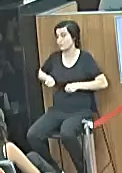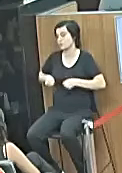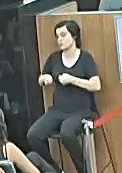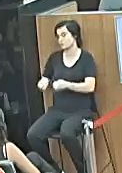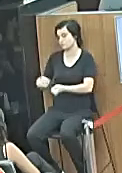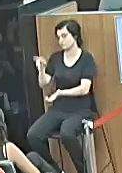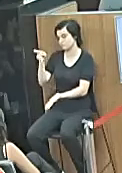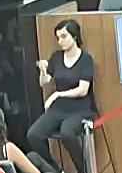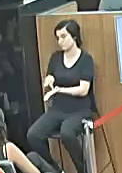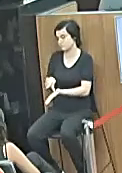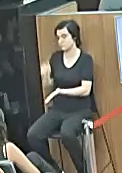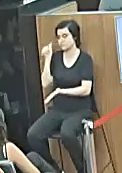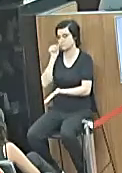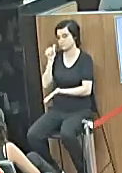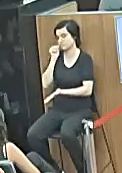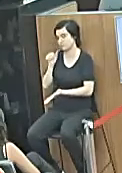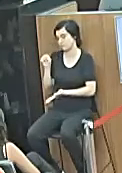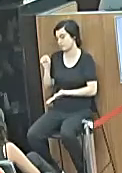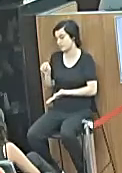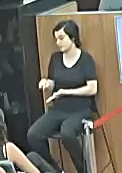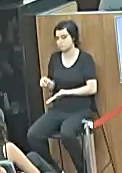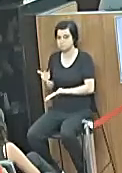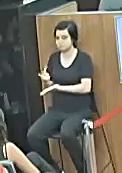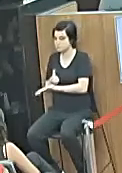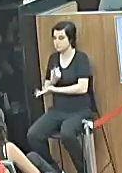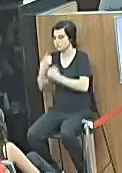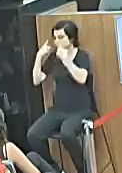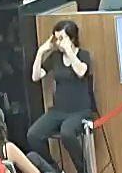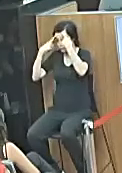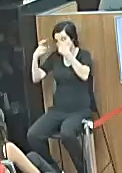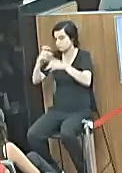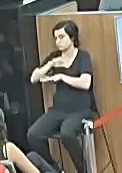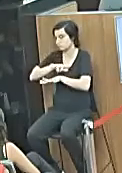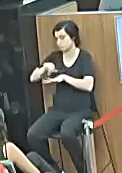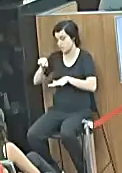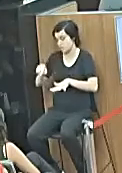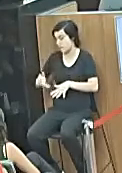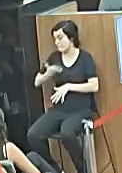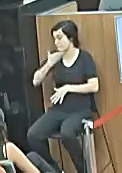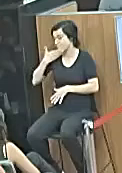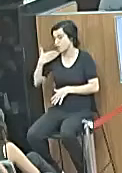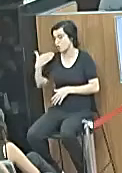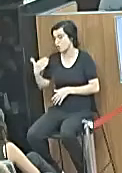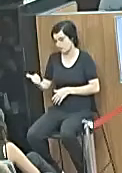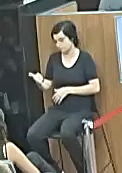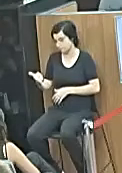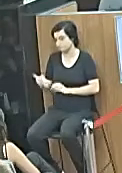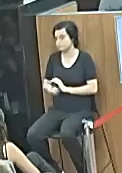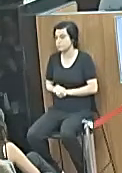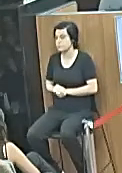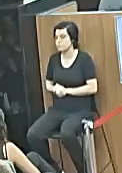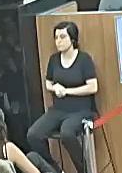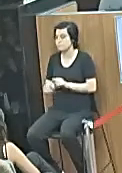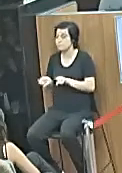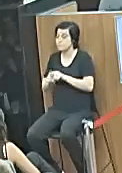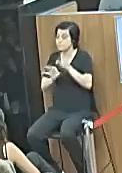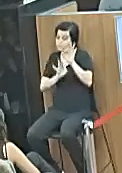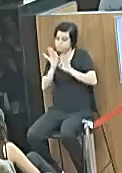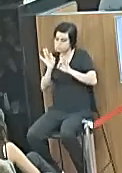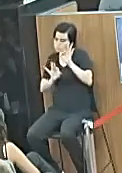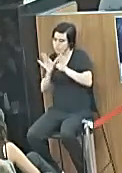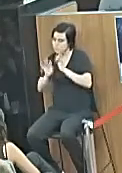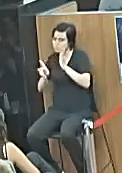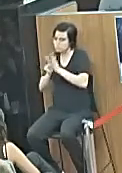ea promoção da mulher vítima de violência elaborar e implementar os planos estaduais